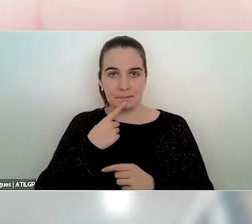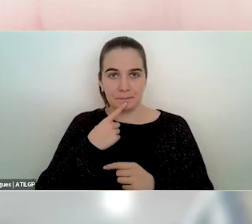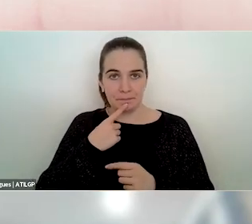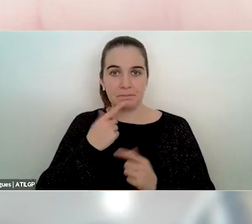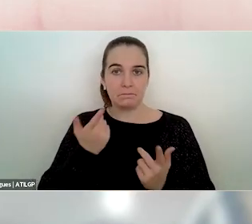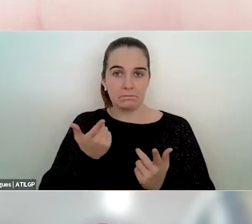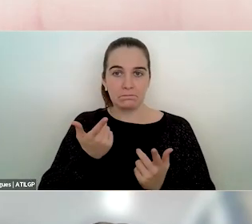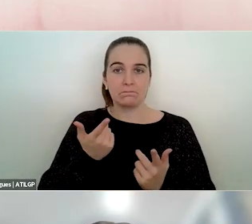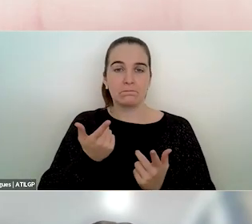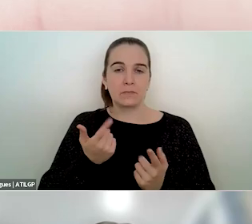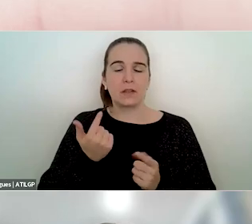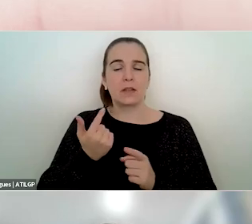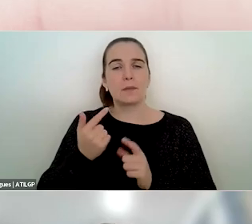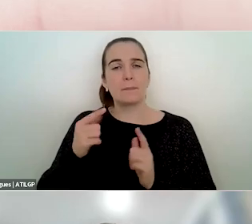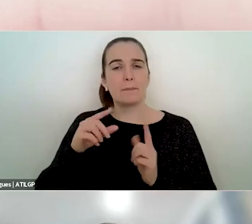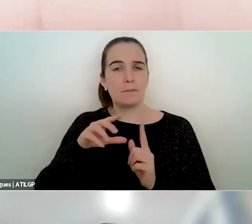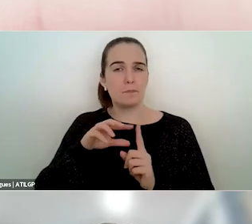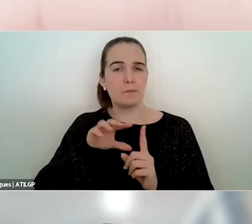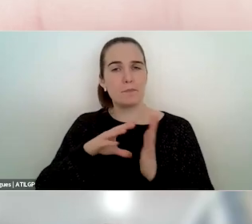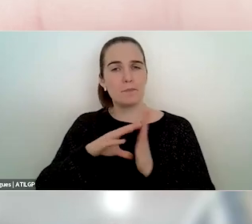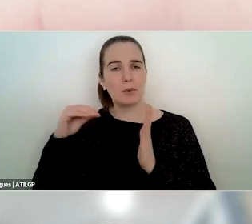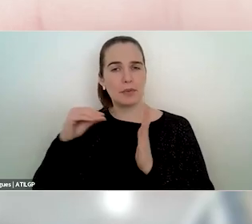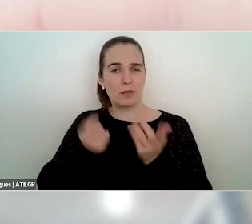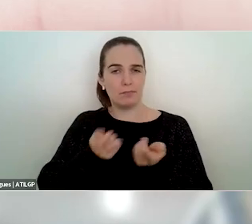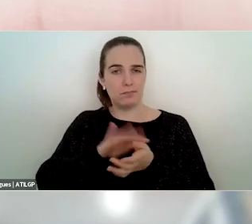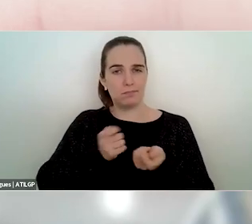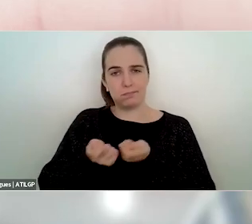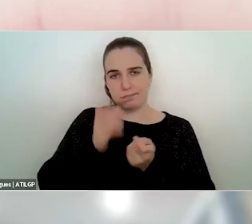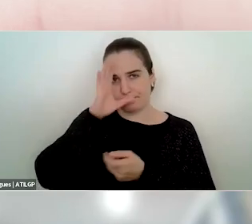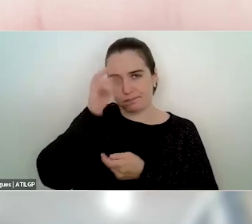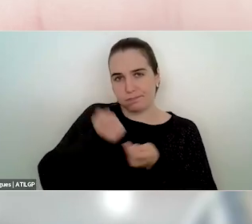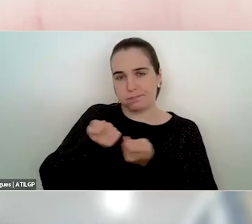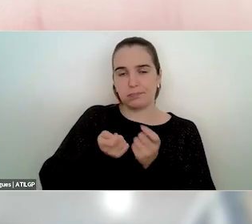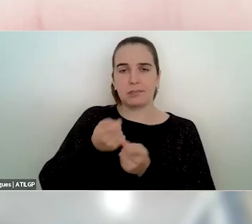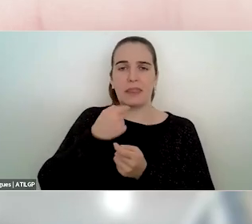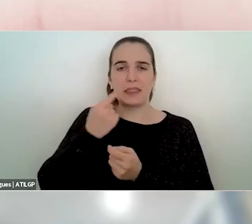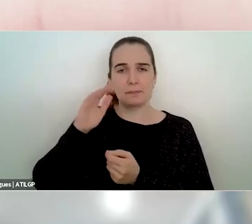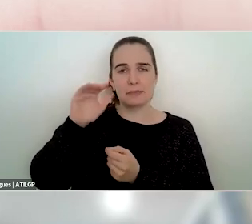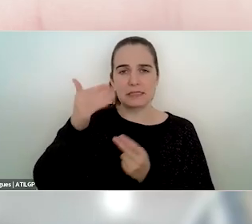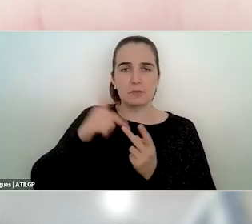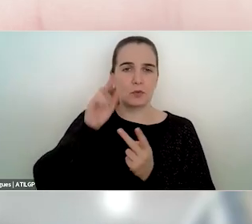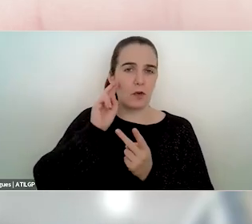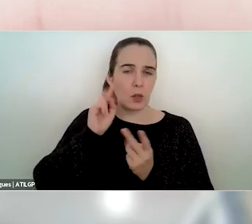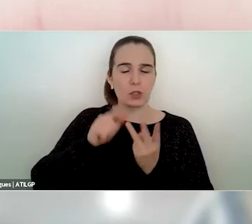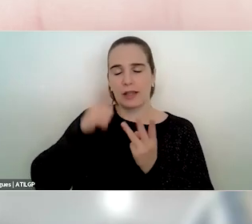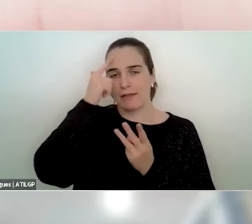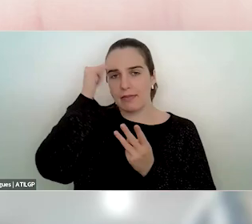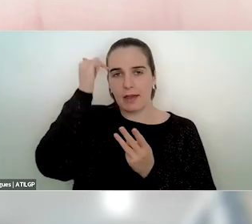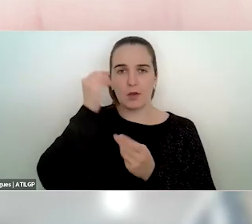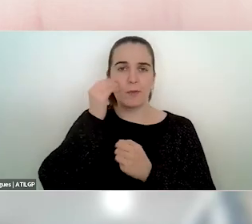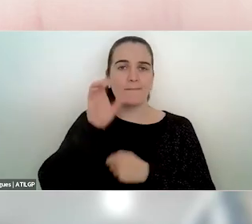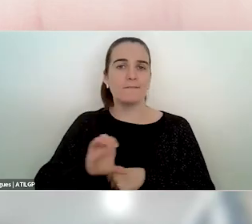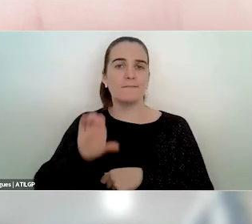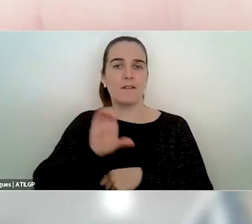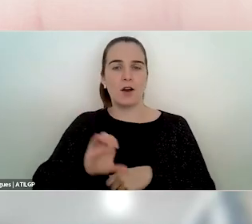conjunto de paradigmas de governação pública que definem princípios, valores, ideias sobre a forma como